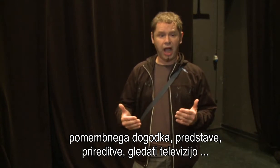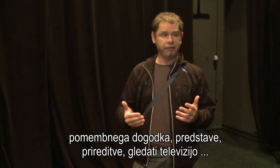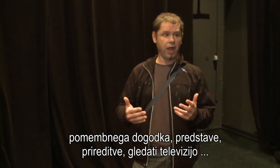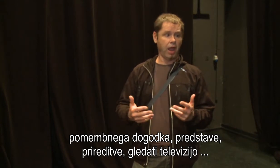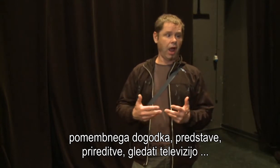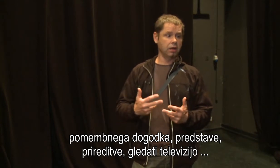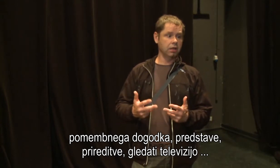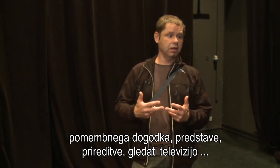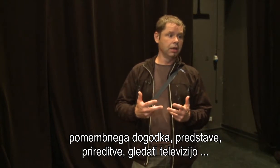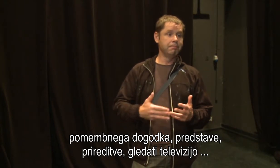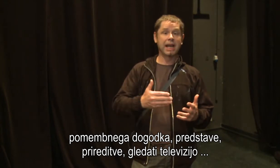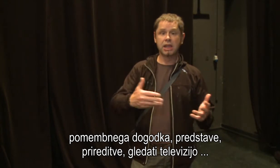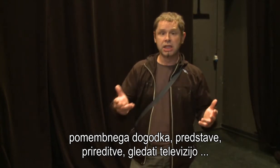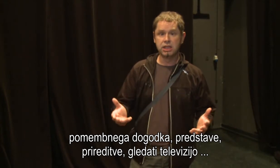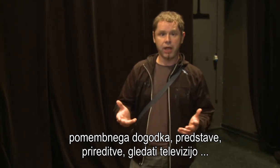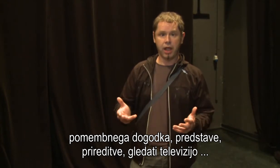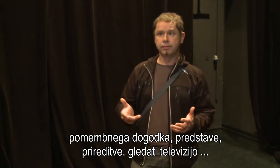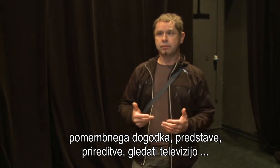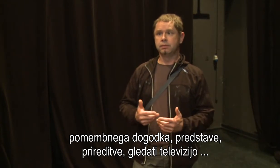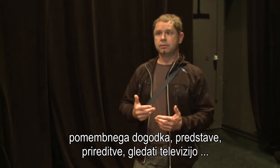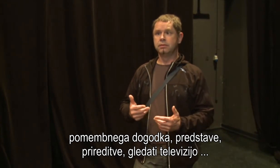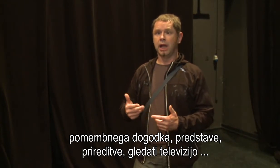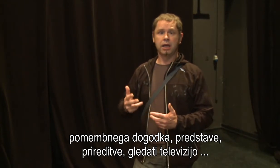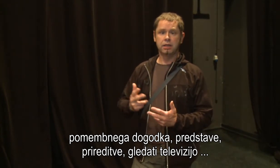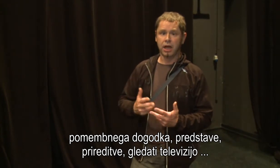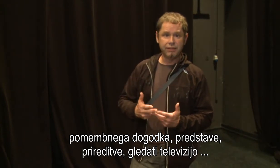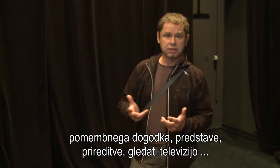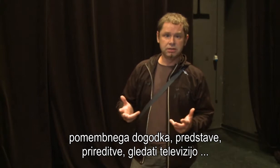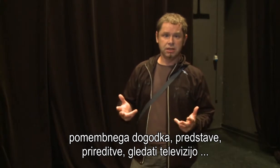predstave ali prireditve ali televizije,